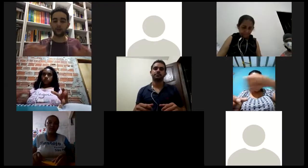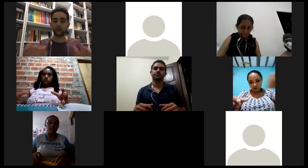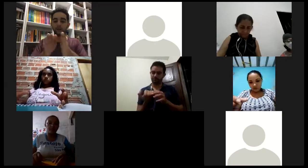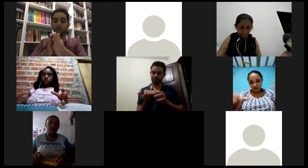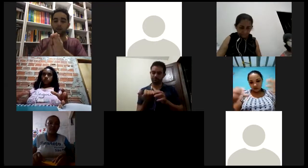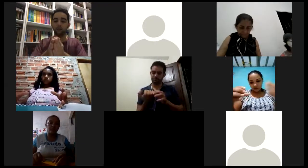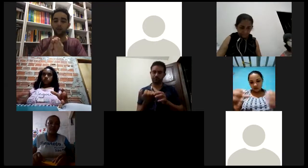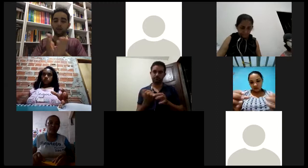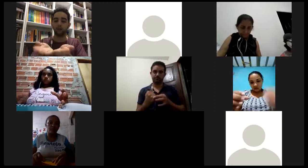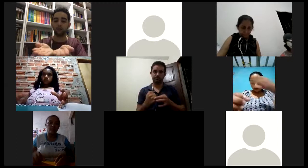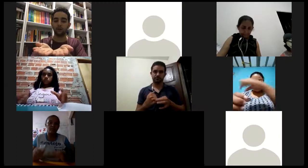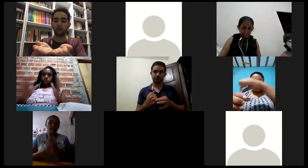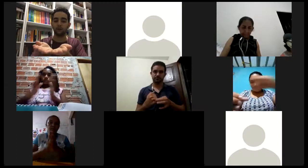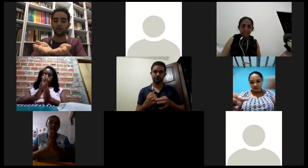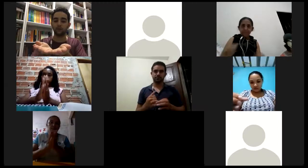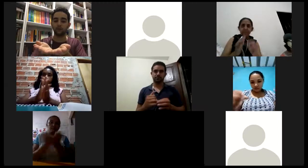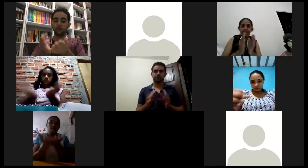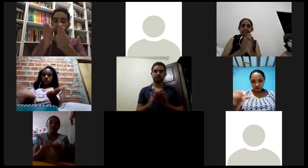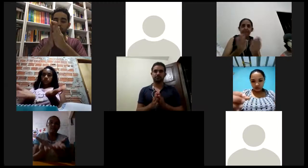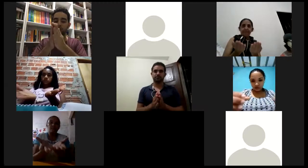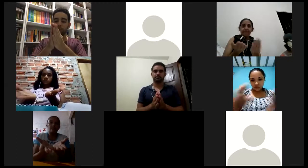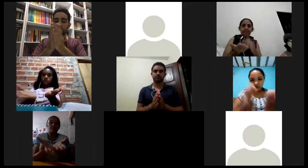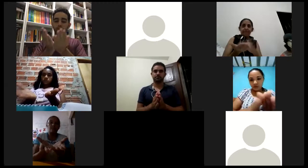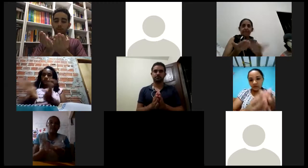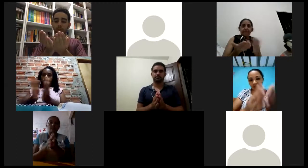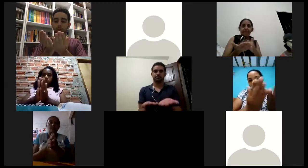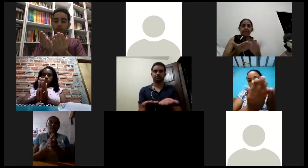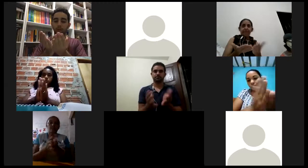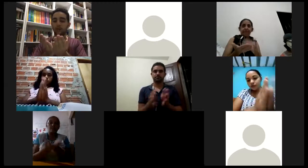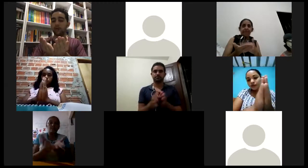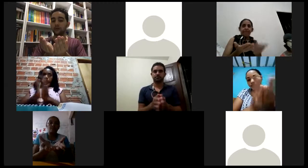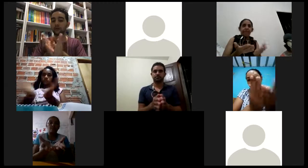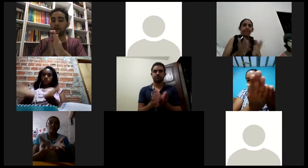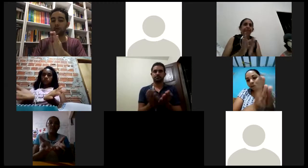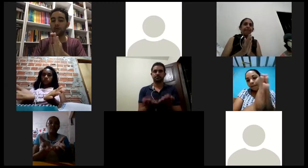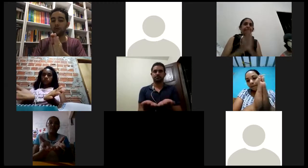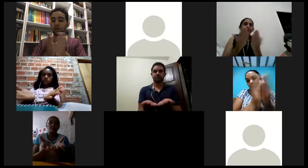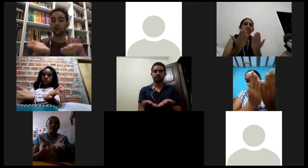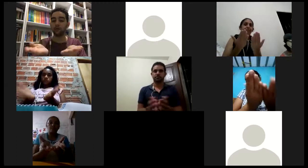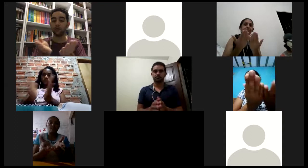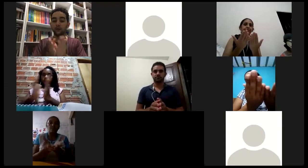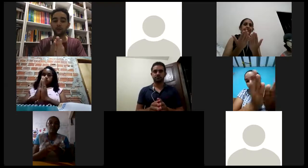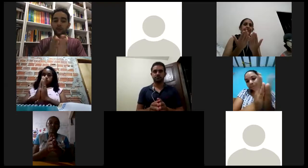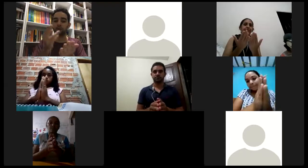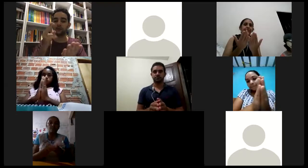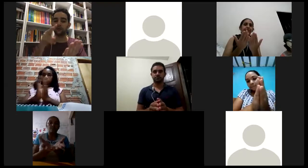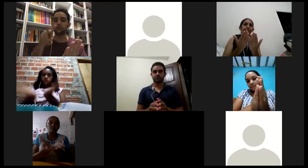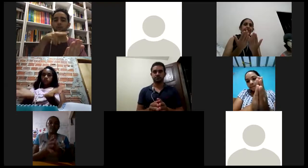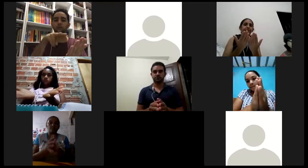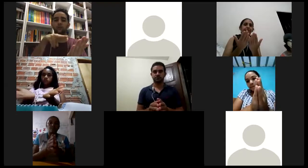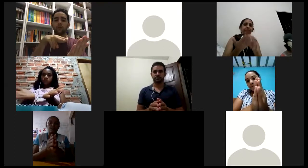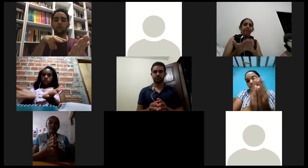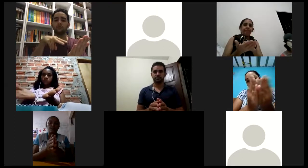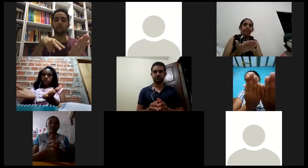Livro. Livro. Livro. Aí se eu estou vendo que eu quero ler um livro, eu também posso fazer que eu